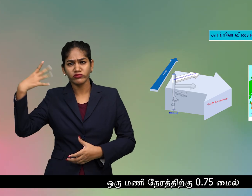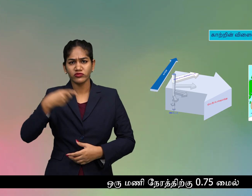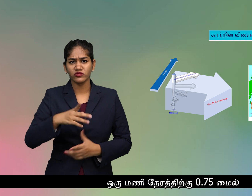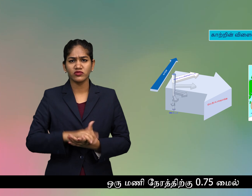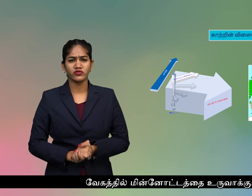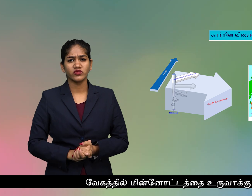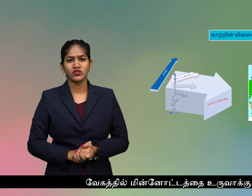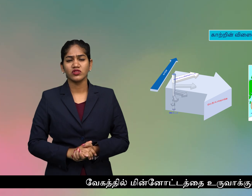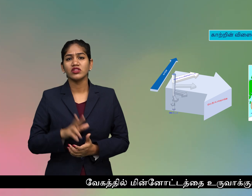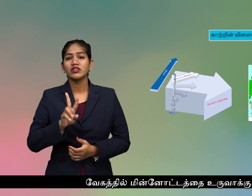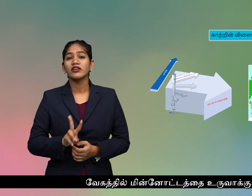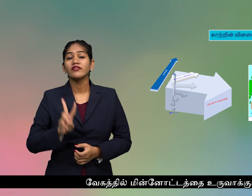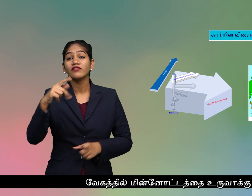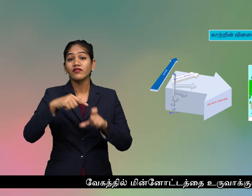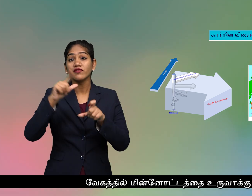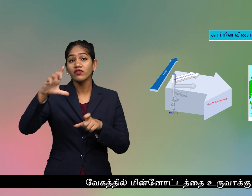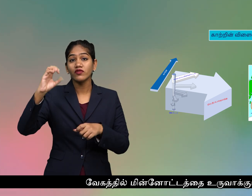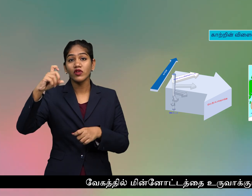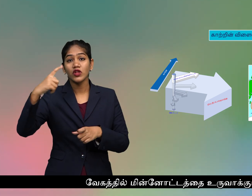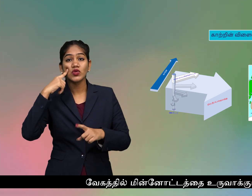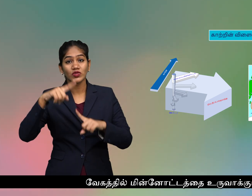0.75 மைல் வேகத்தில் மின்னோட்டத்தை உருவாக்கும்.